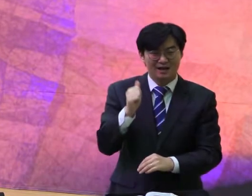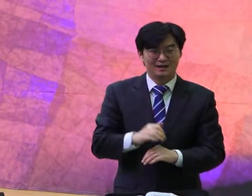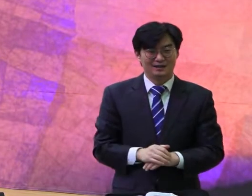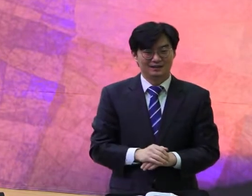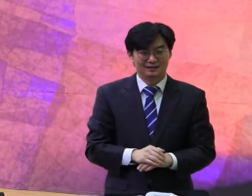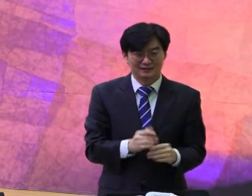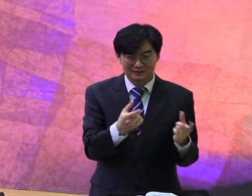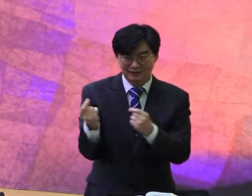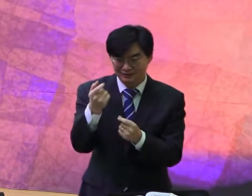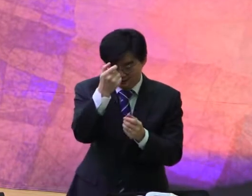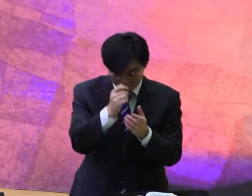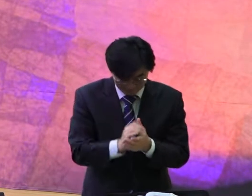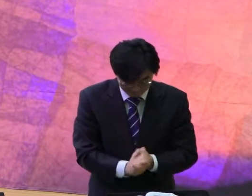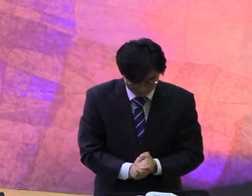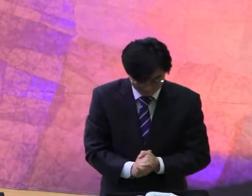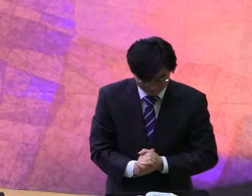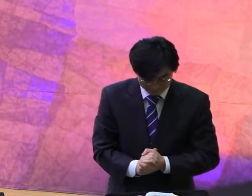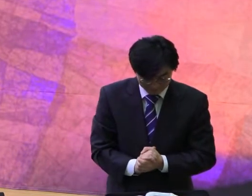기도하겠습니다.